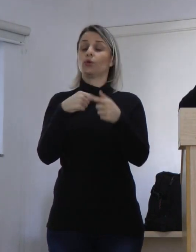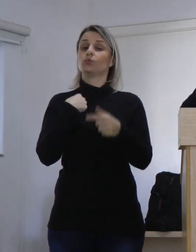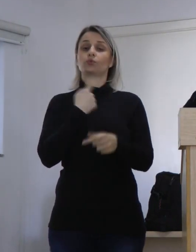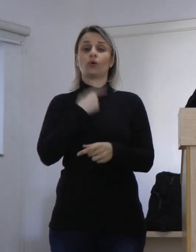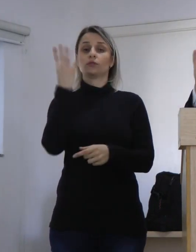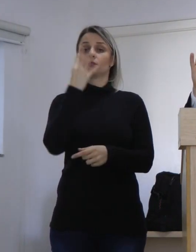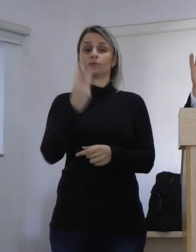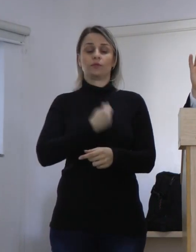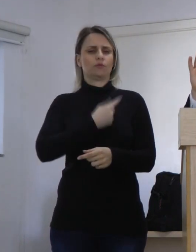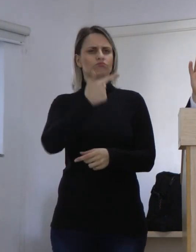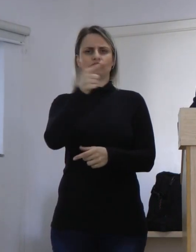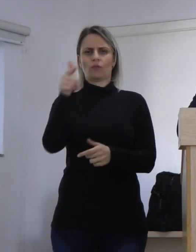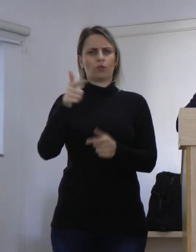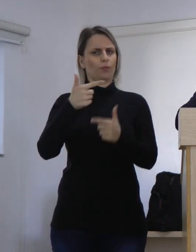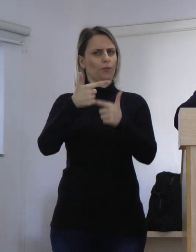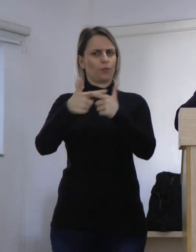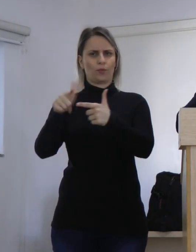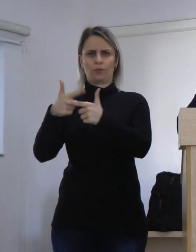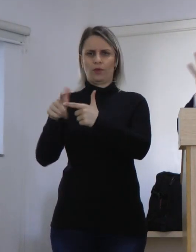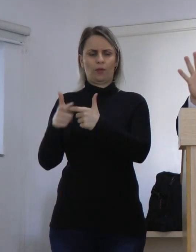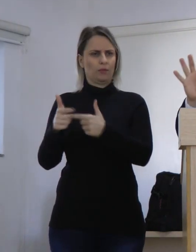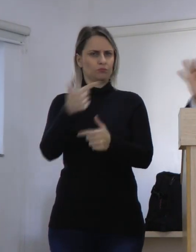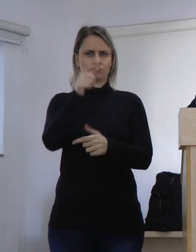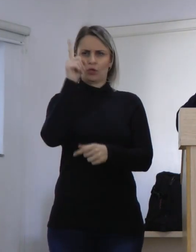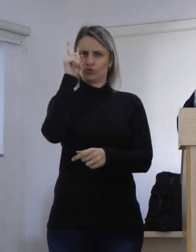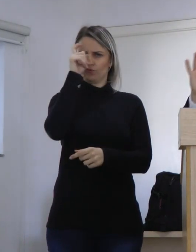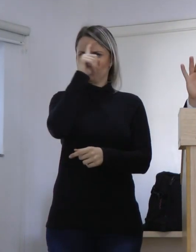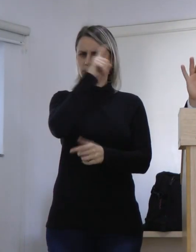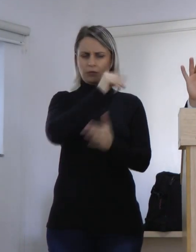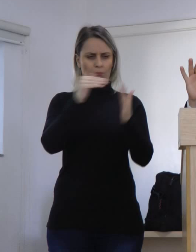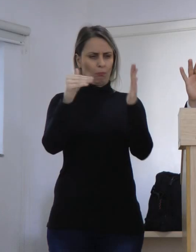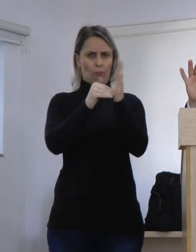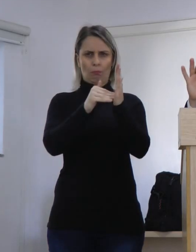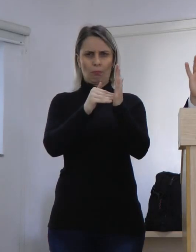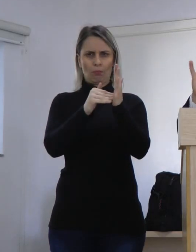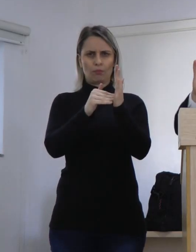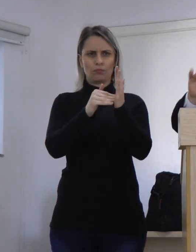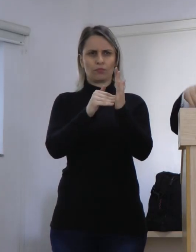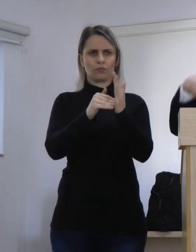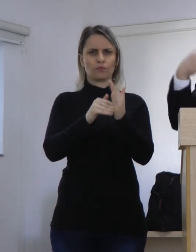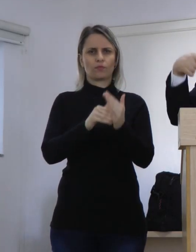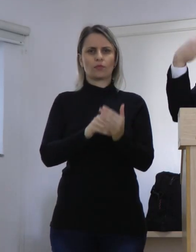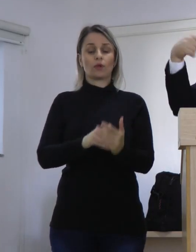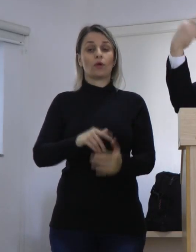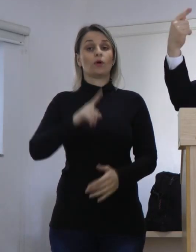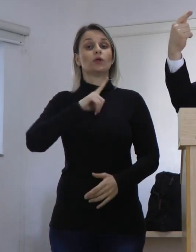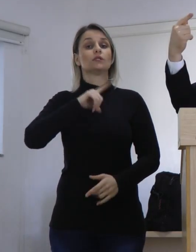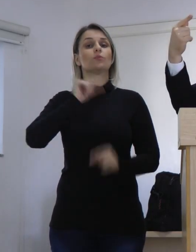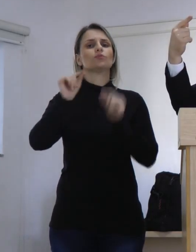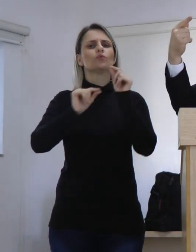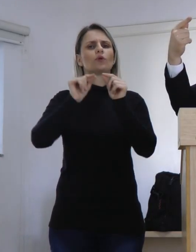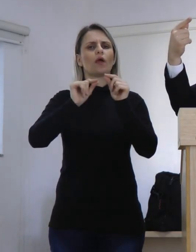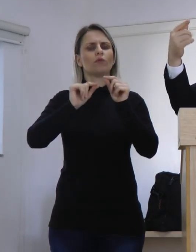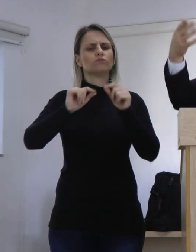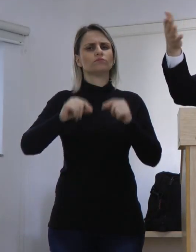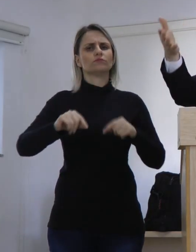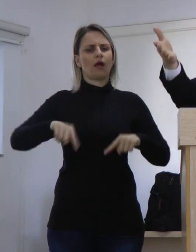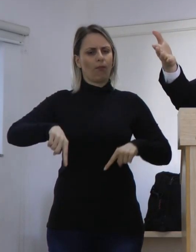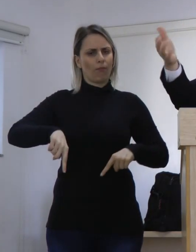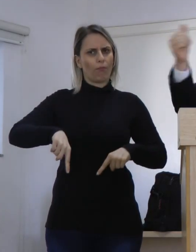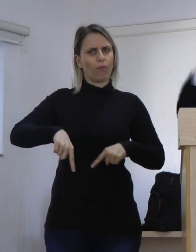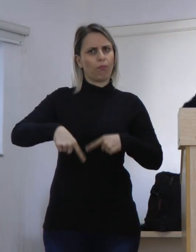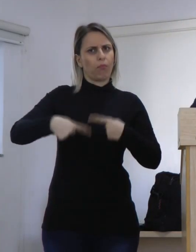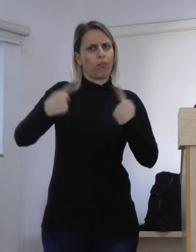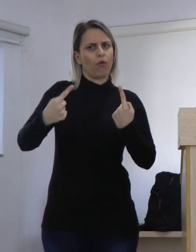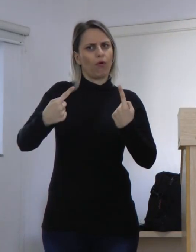Nós não temos crise, nós não temos dificuldades, limitações. Nós temos desafios evolutivos, que é muito mais